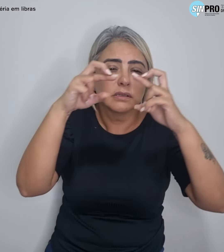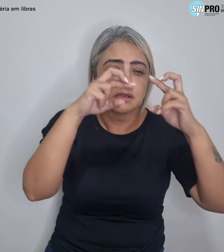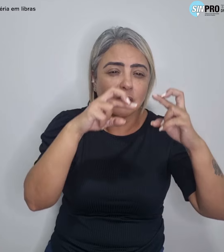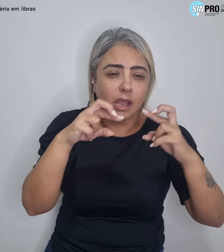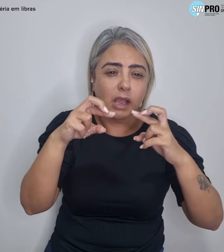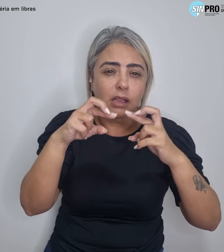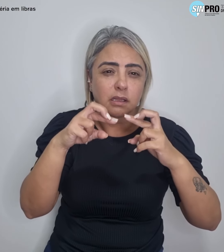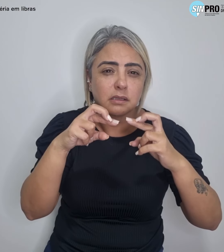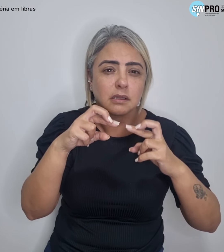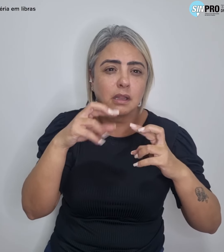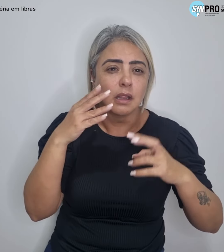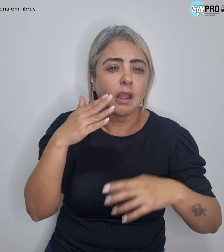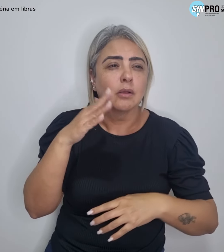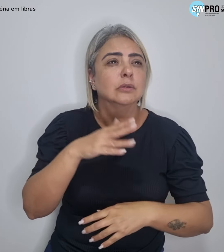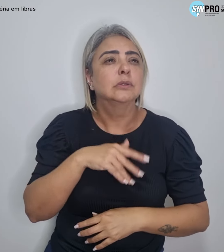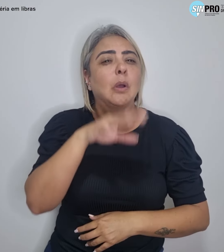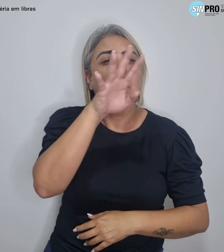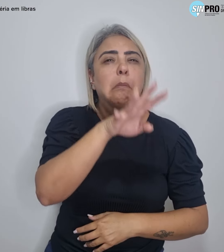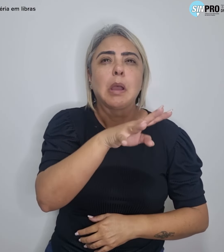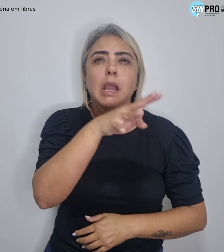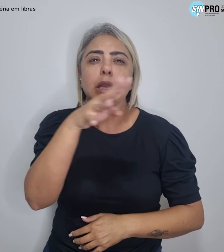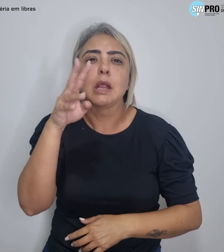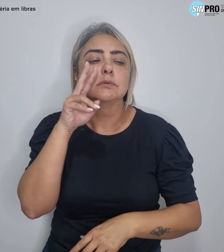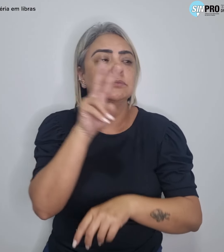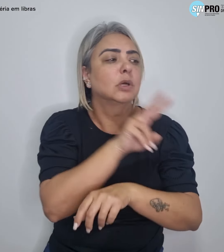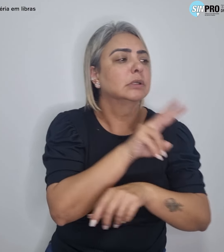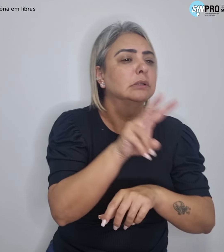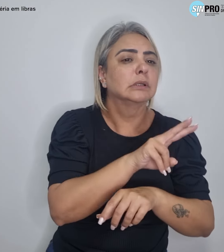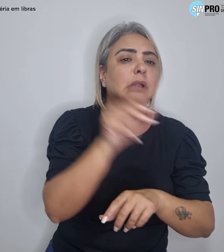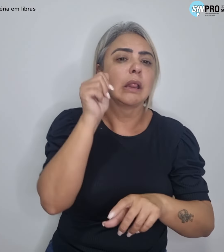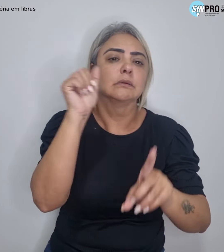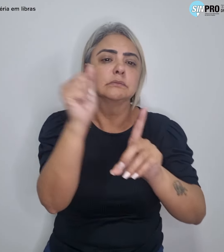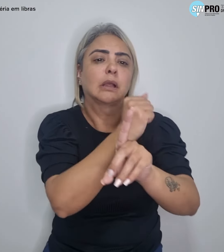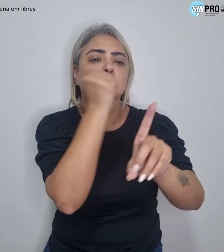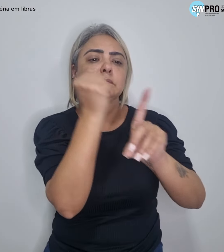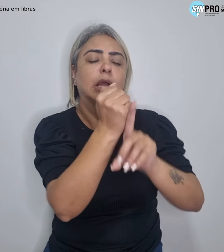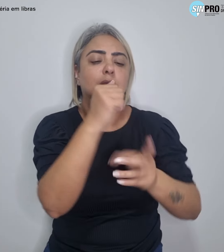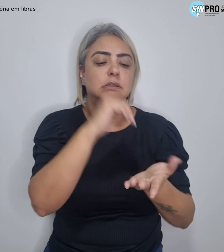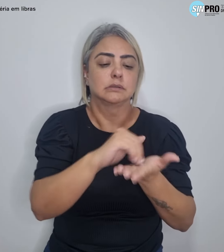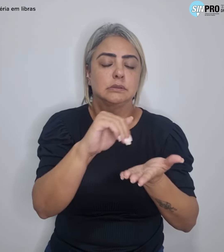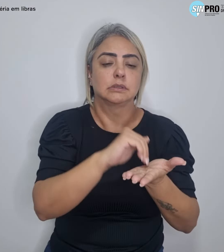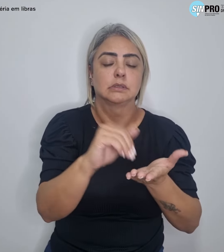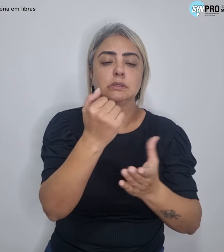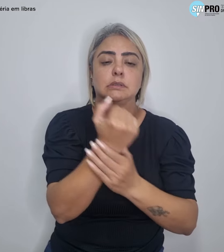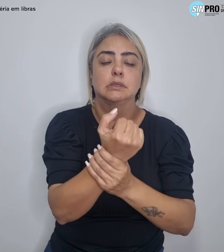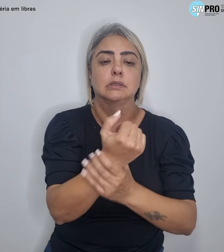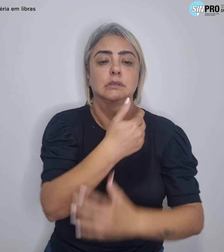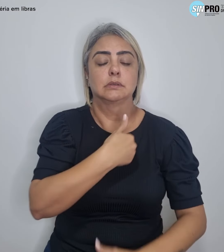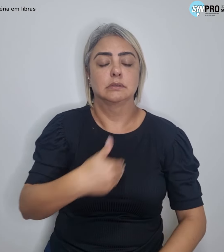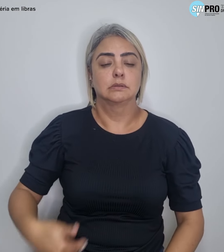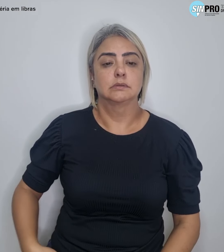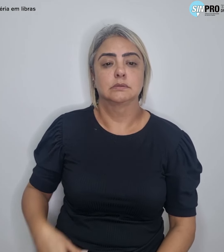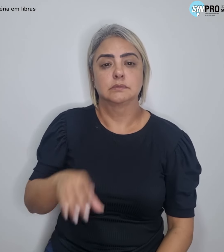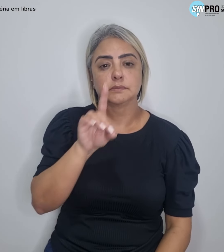painel de monitoramento de feminicídios da Secretaria de Segurança Pública do Governo do Distrito Federal.